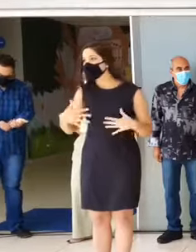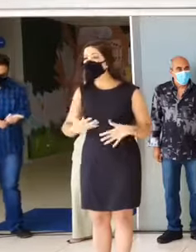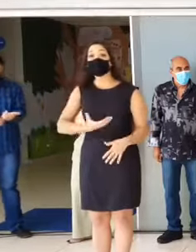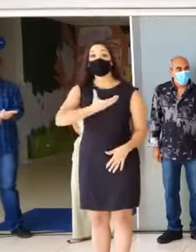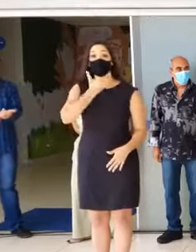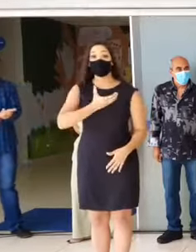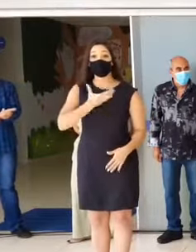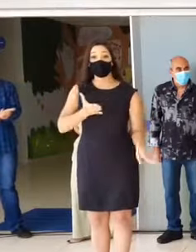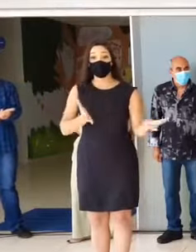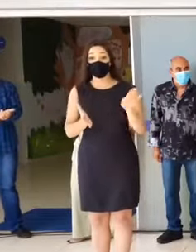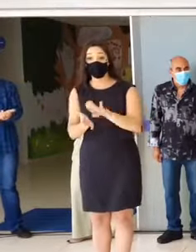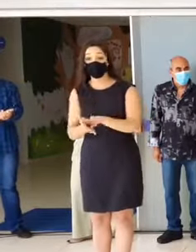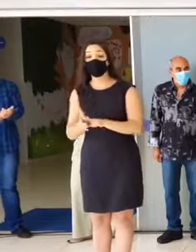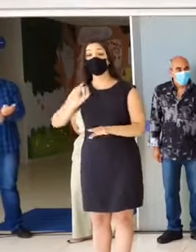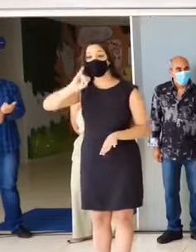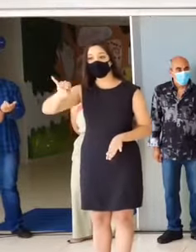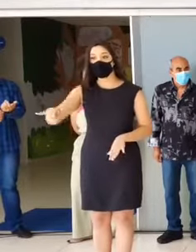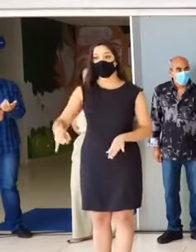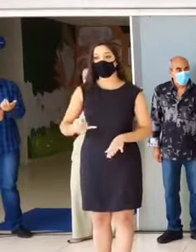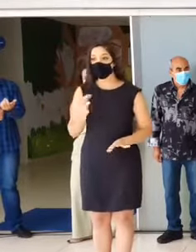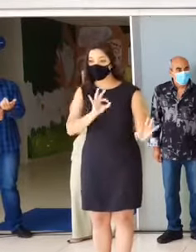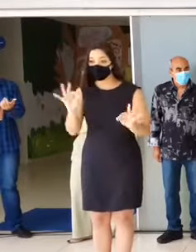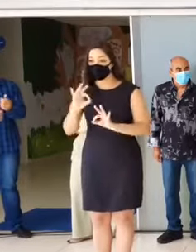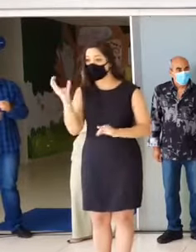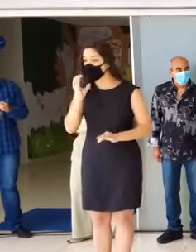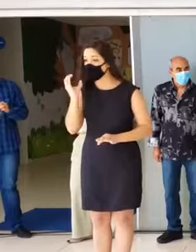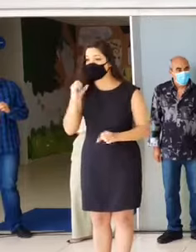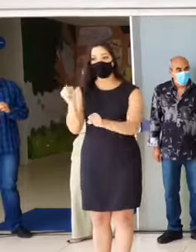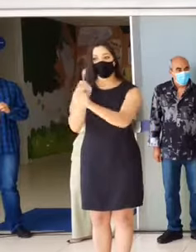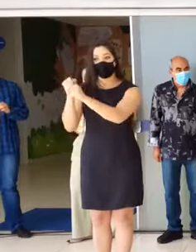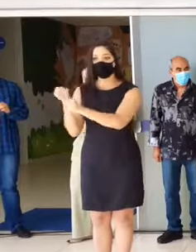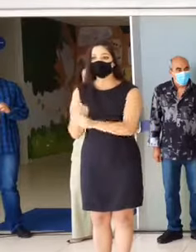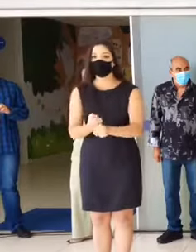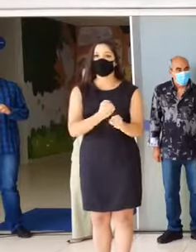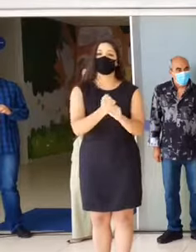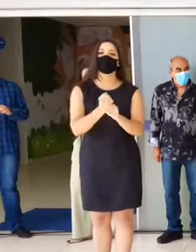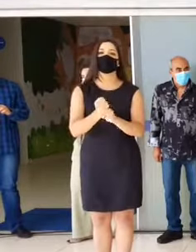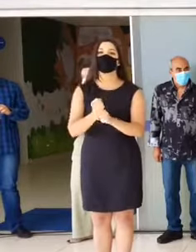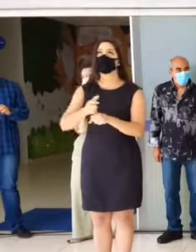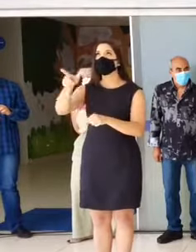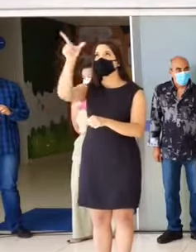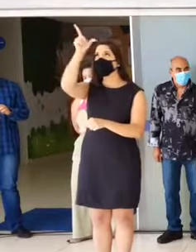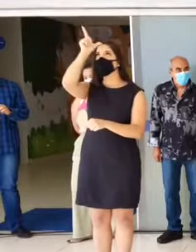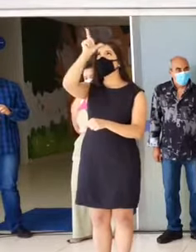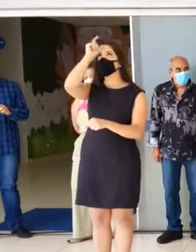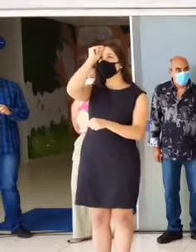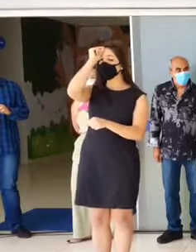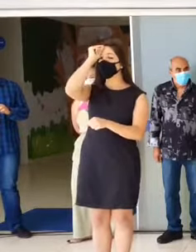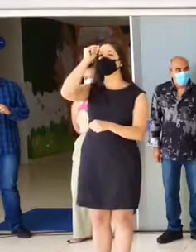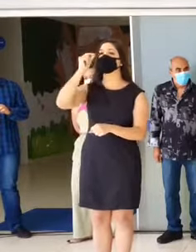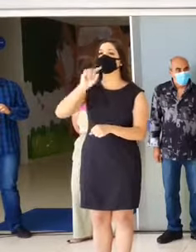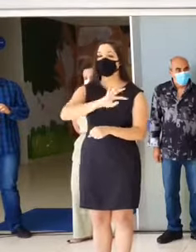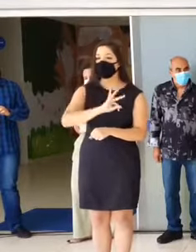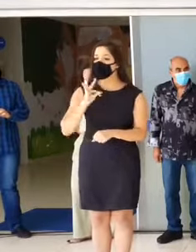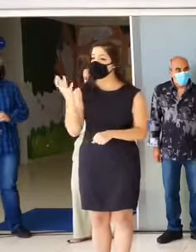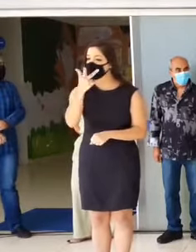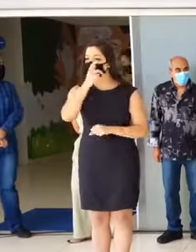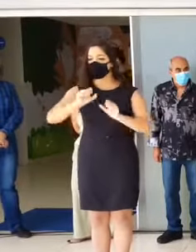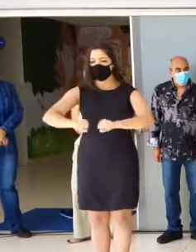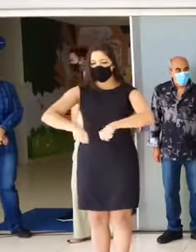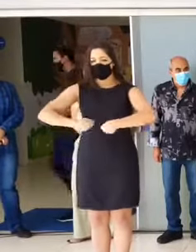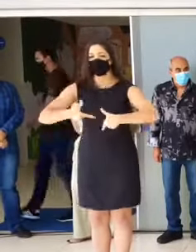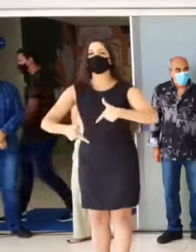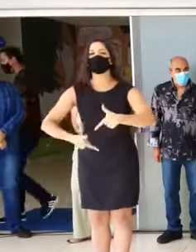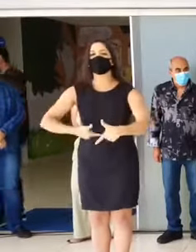para cá de recuperar essa unidade. Então, graças ao empenho de todos e